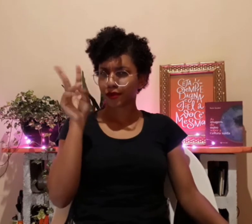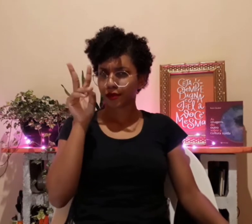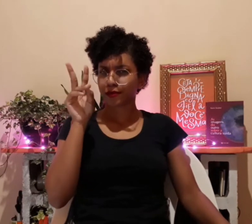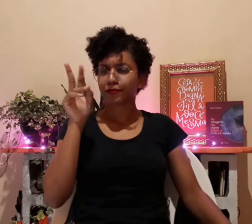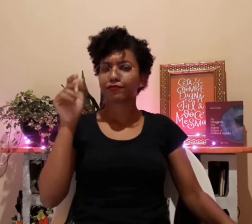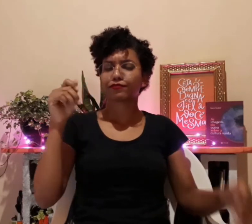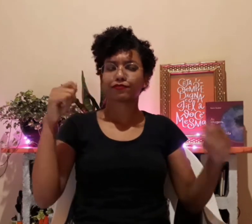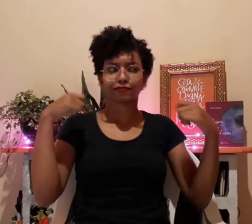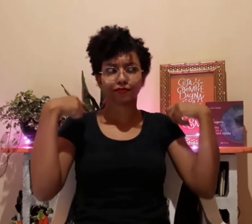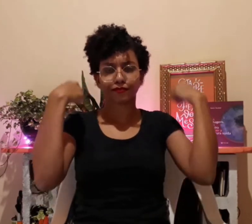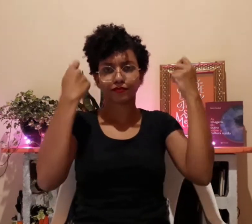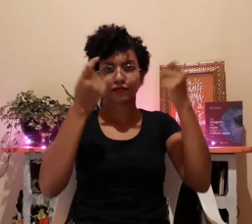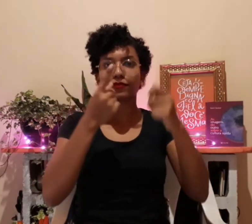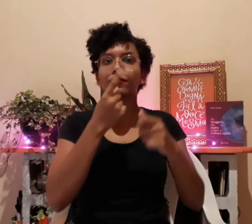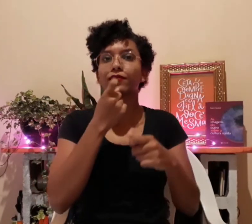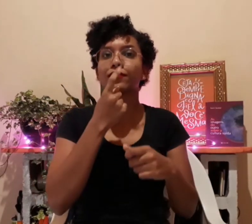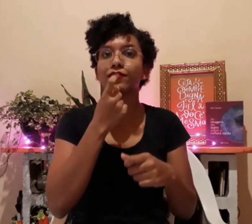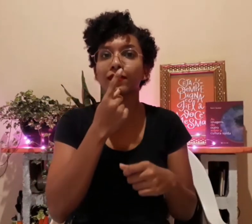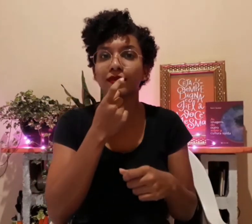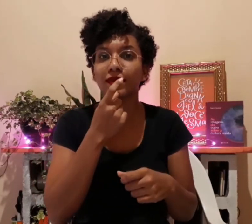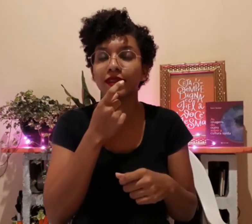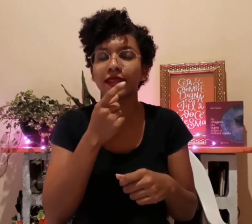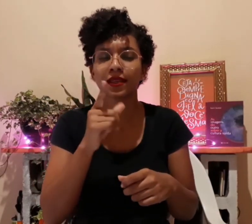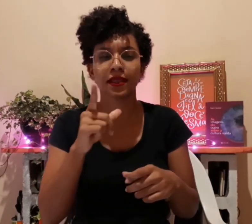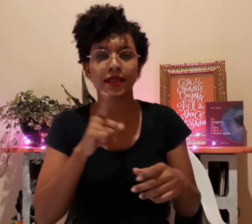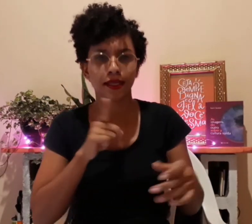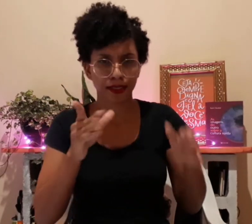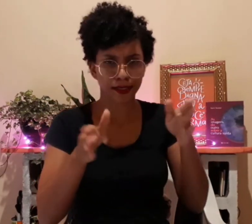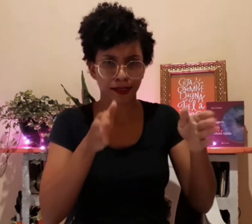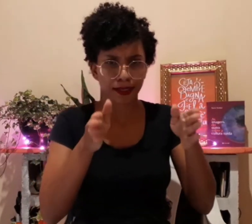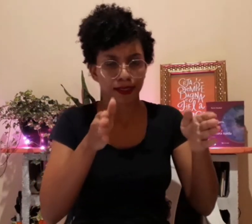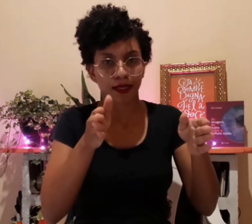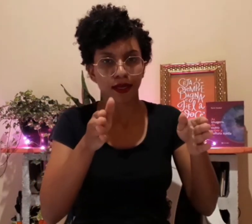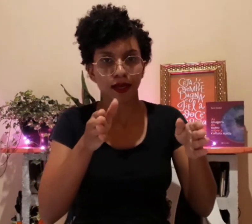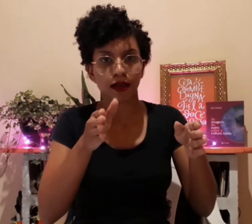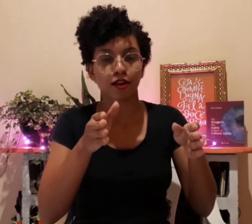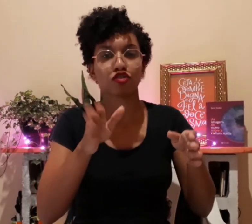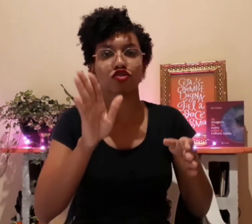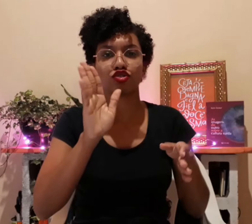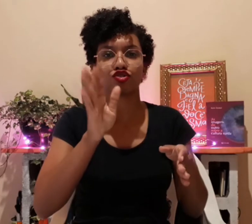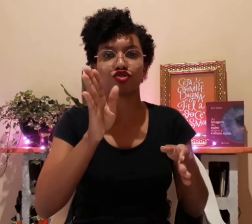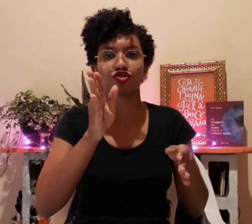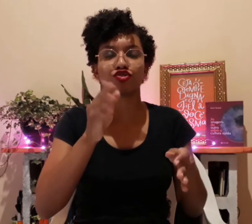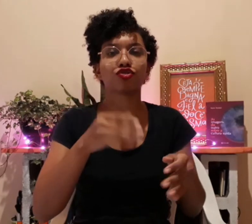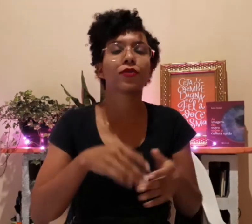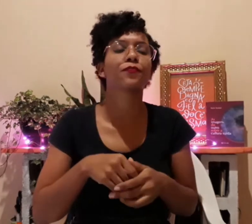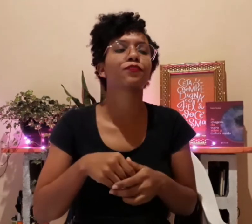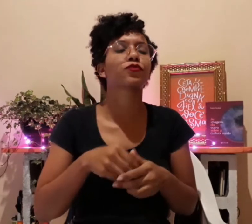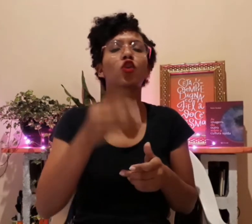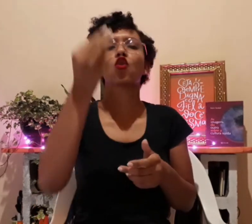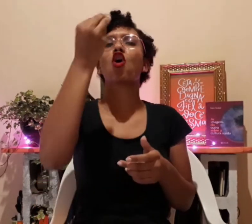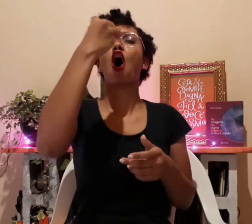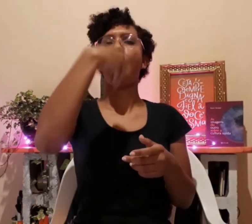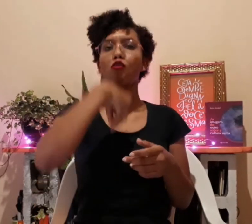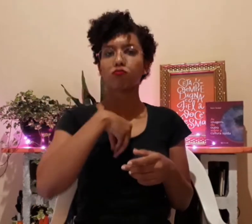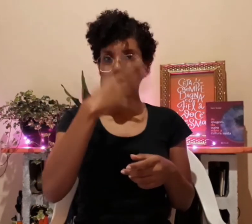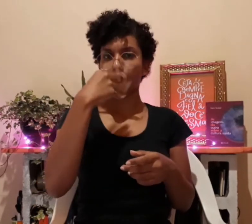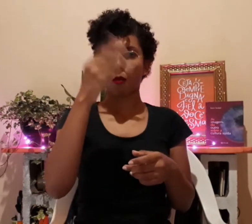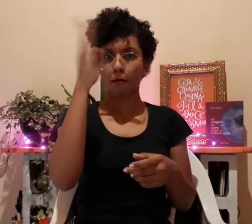A história da Chapeuzinho Vermelho você já tá se lembrando, certo? Tem aquela parte que o lobo mau, né,